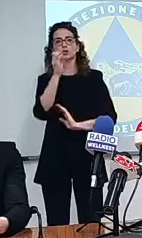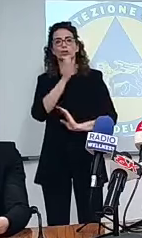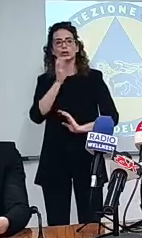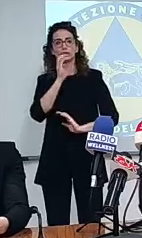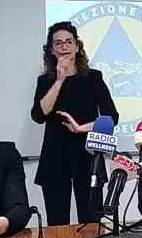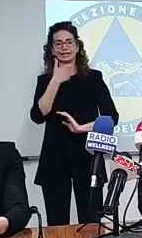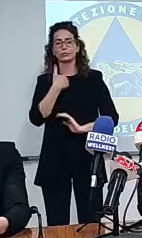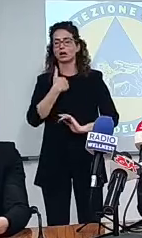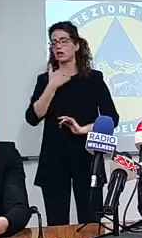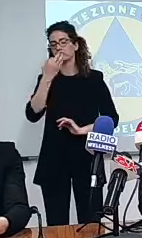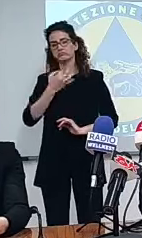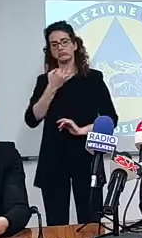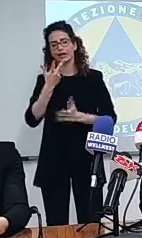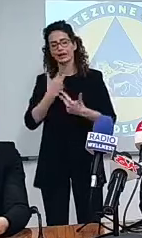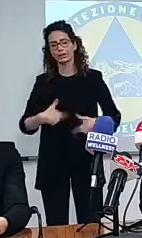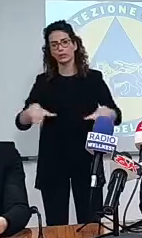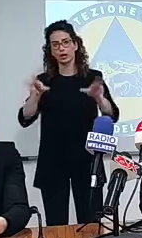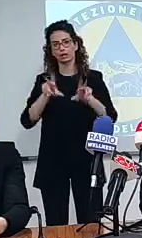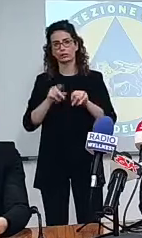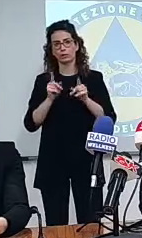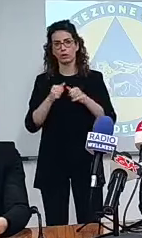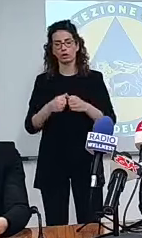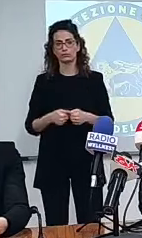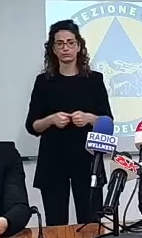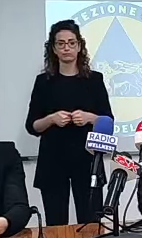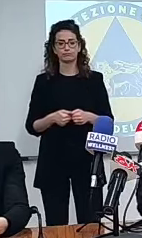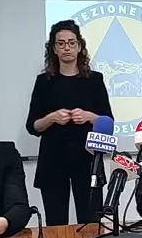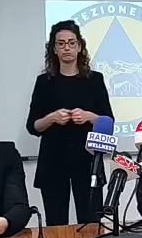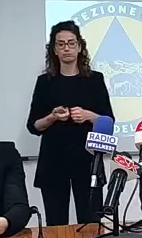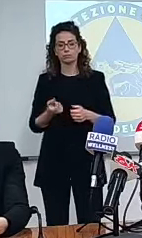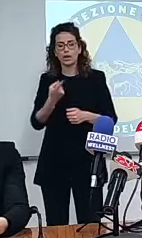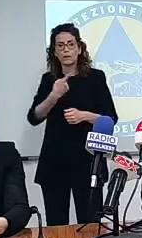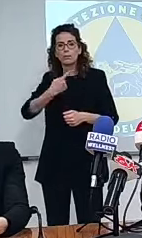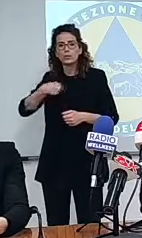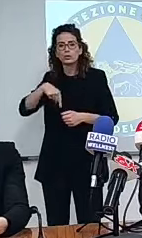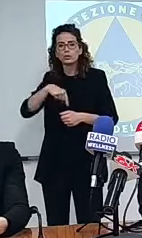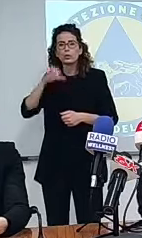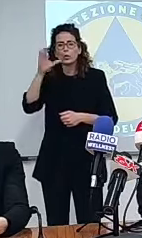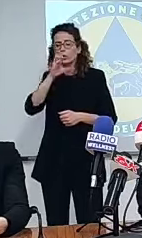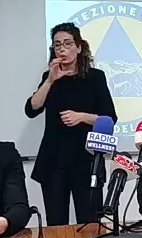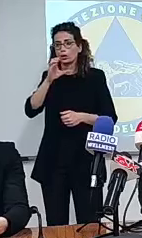a dire che per noi il turista è sacro